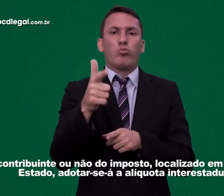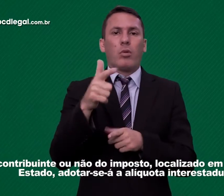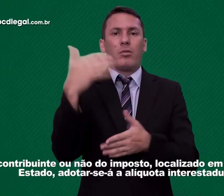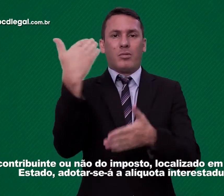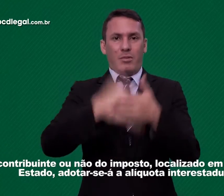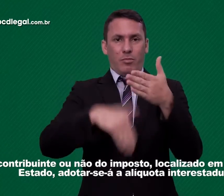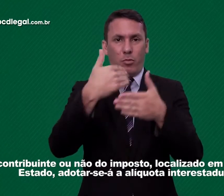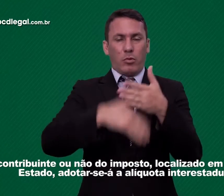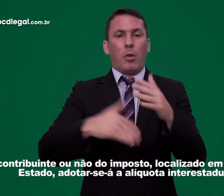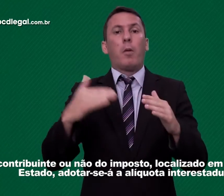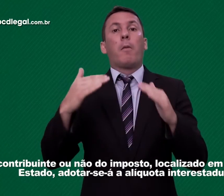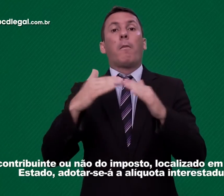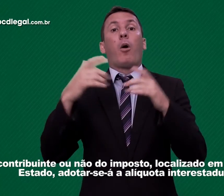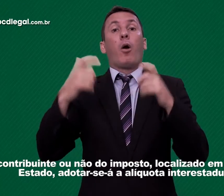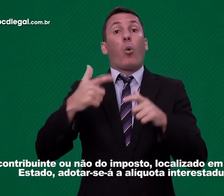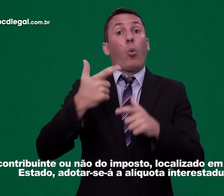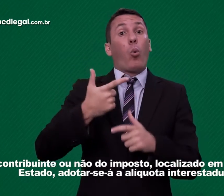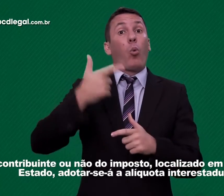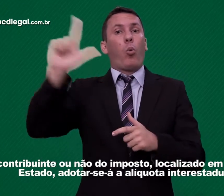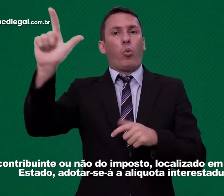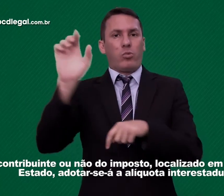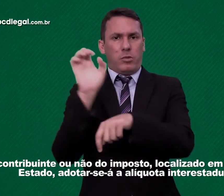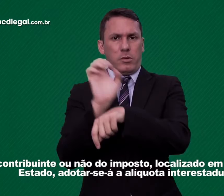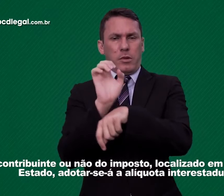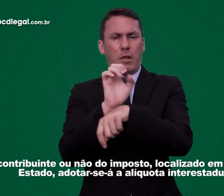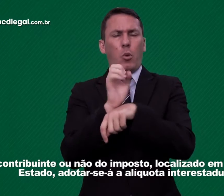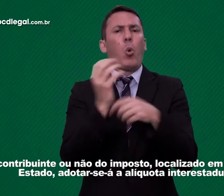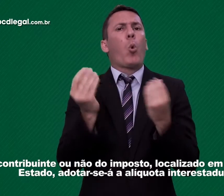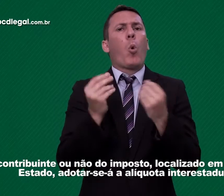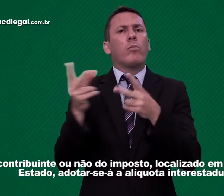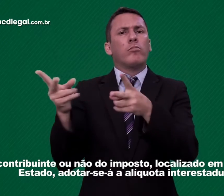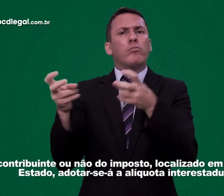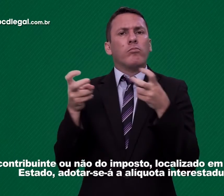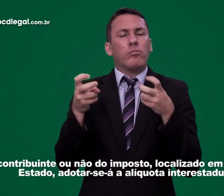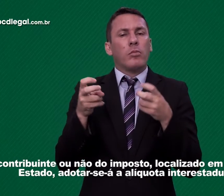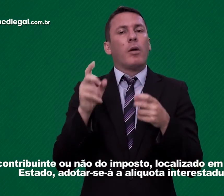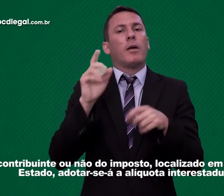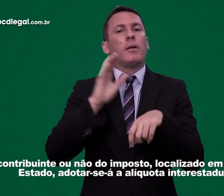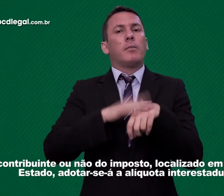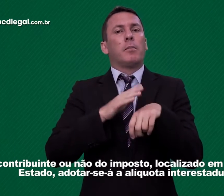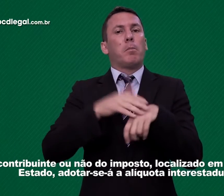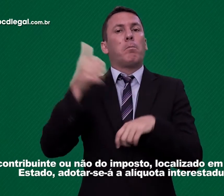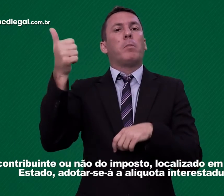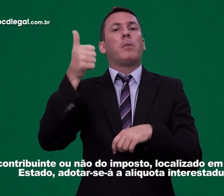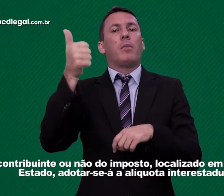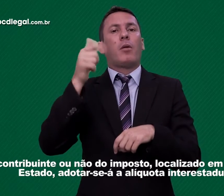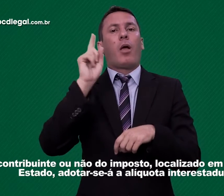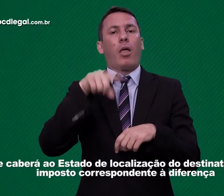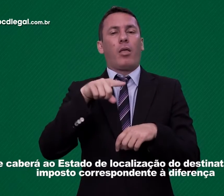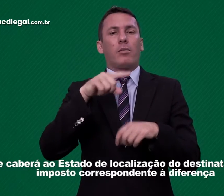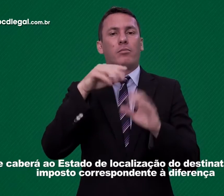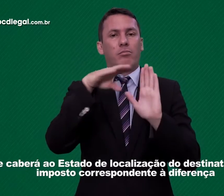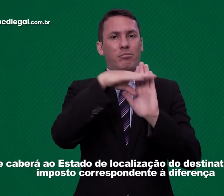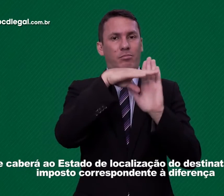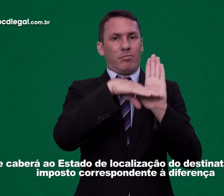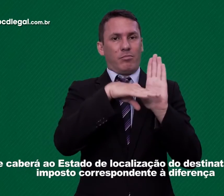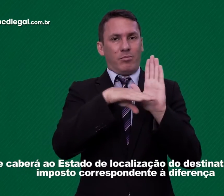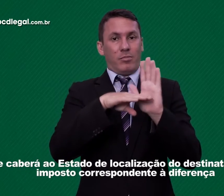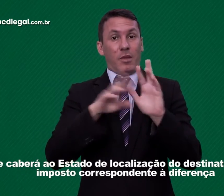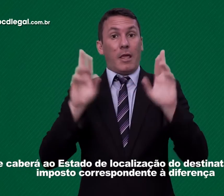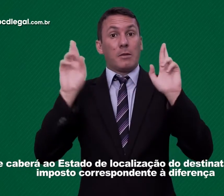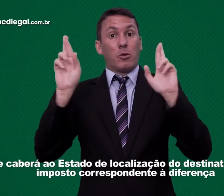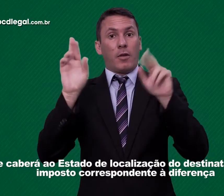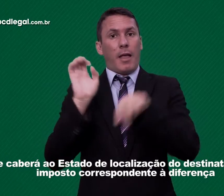ou não do imposto, localizado em outro Estado, adotar-se-á a alíquota interestadual e caberá